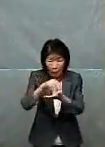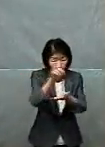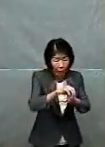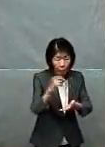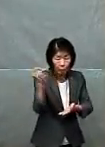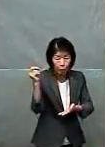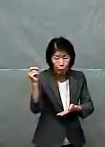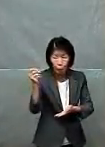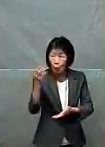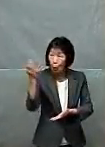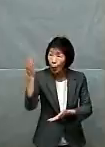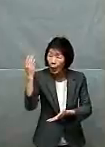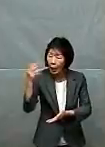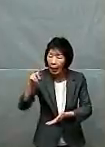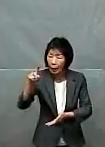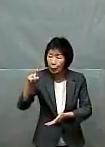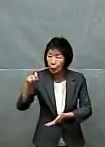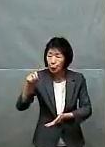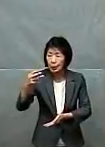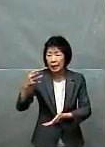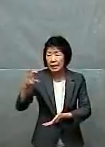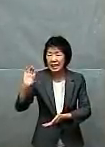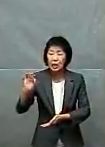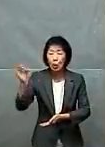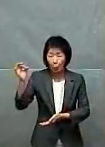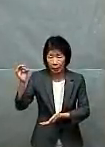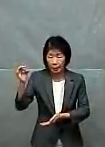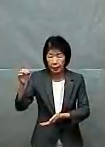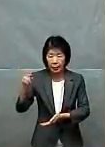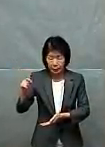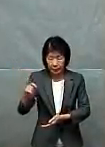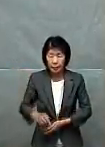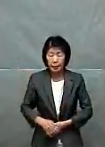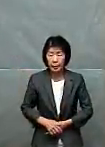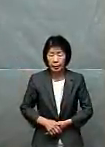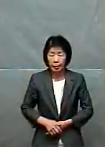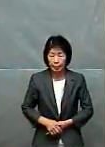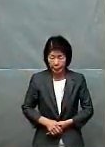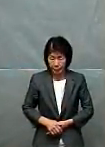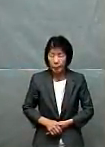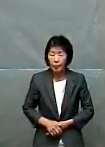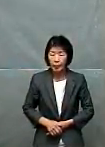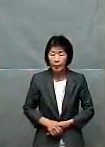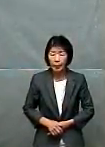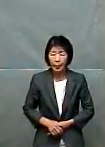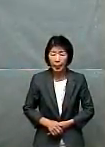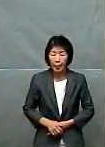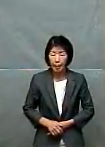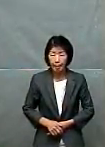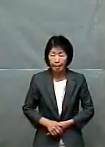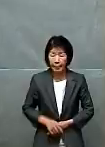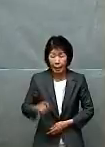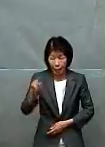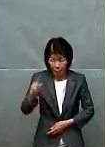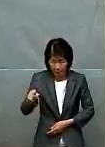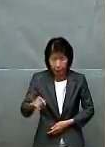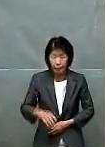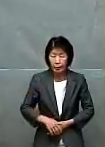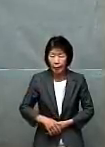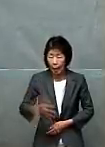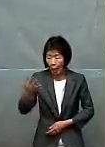というのは13日金曜日に、という具体的には13日金曜日に尾花沢市内